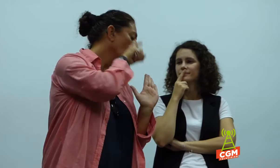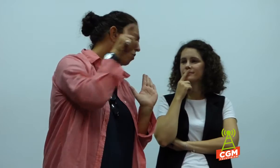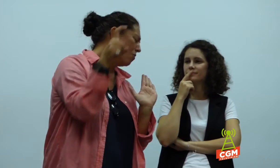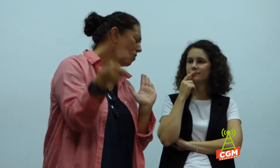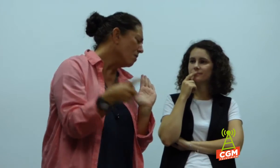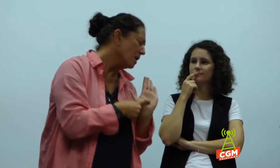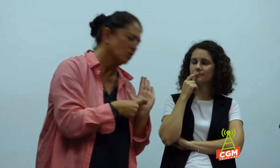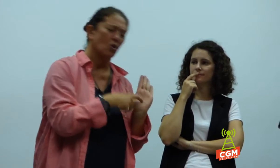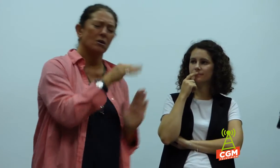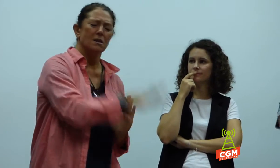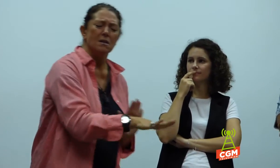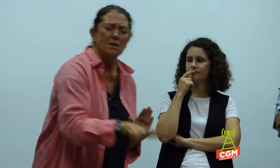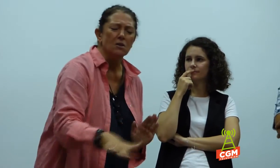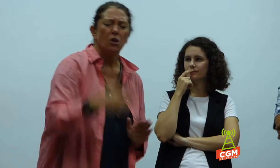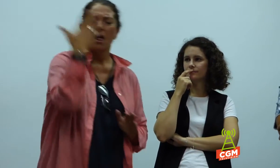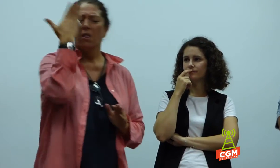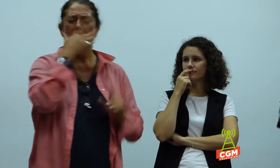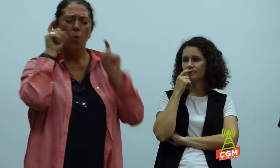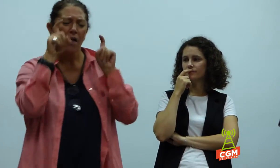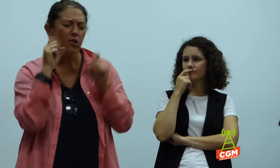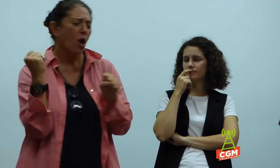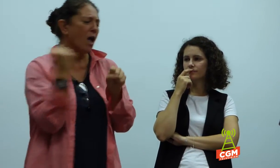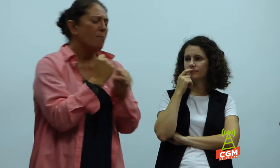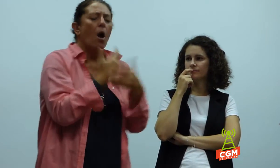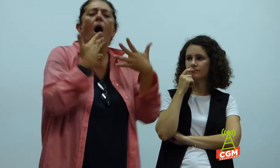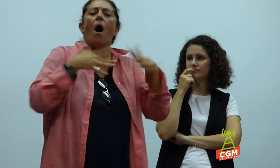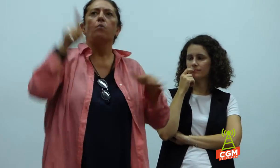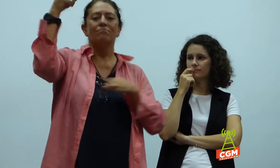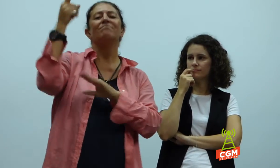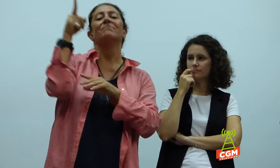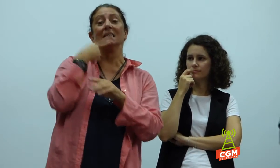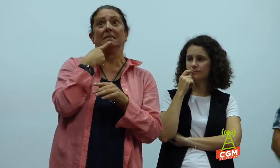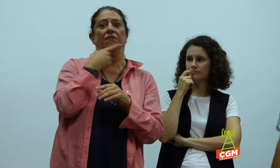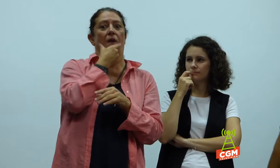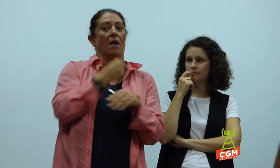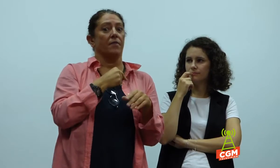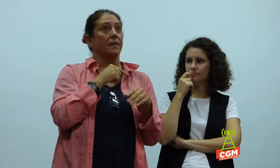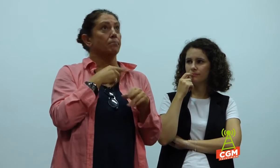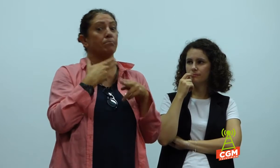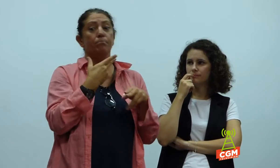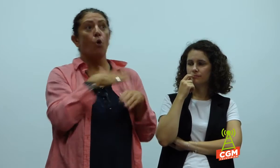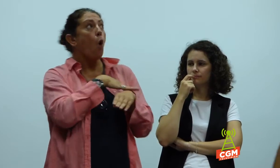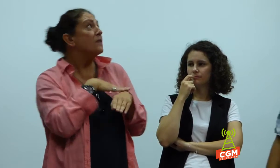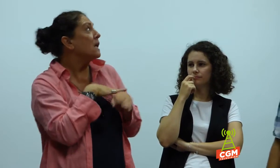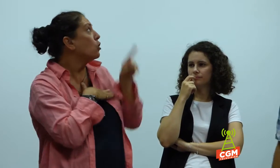correcta, implantar en la constitución la lengua de signos como lengua básica también para nuestra educación y para nuestra